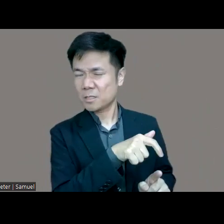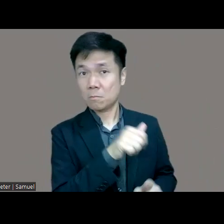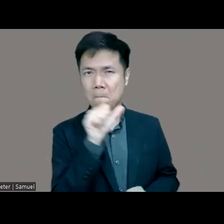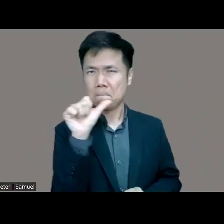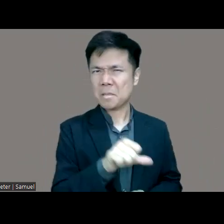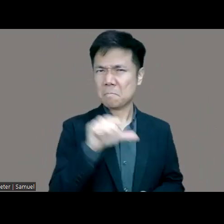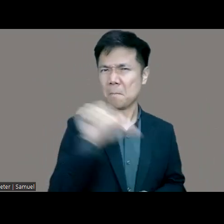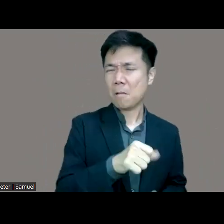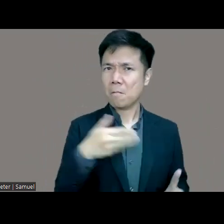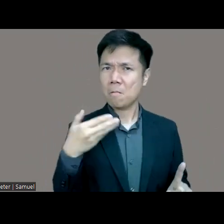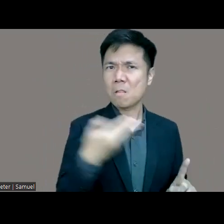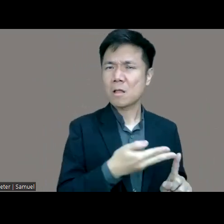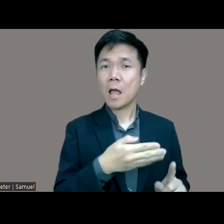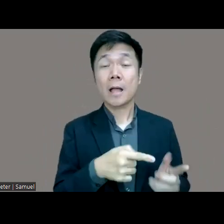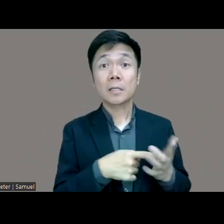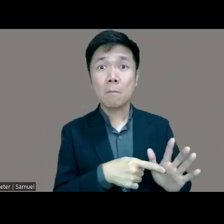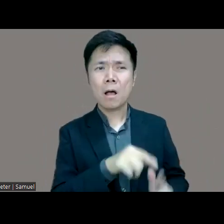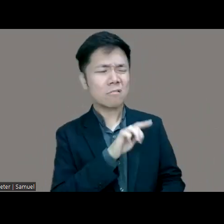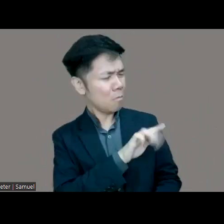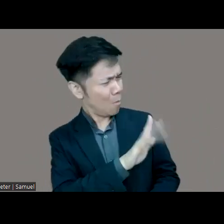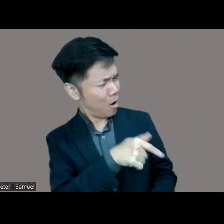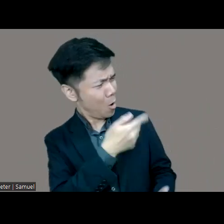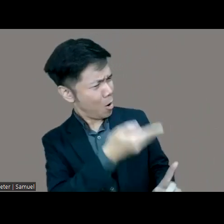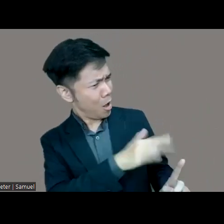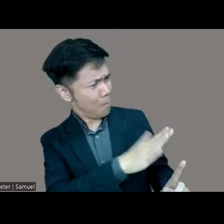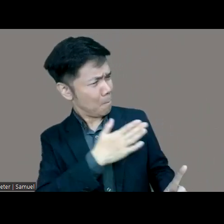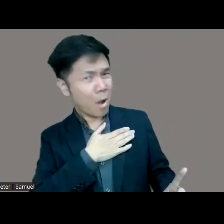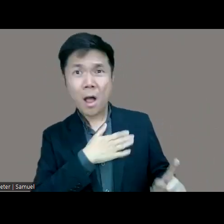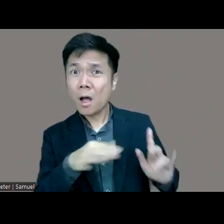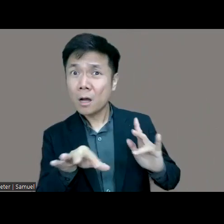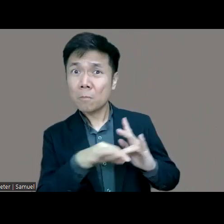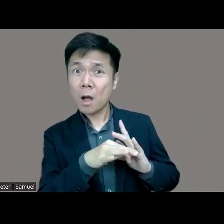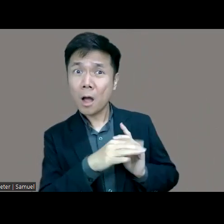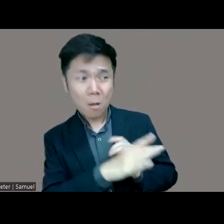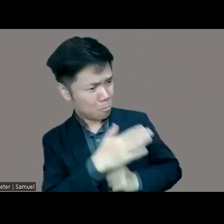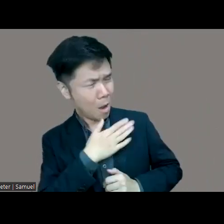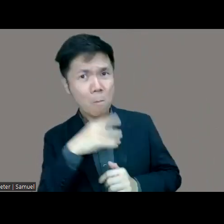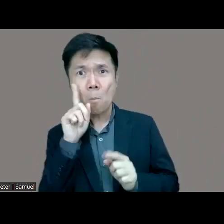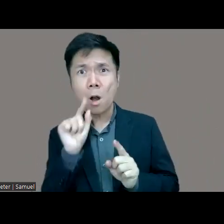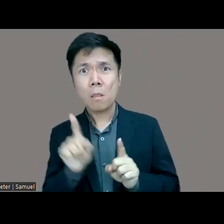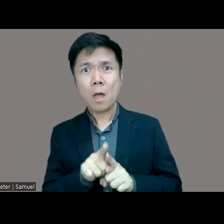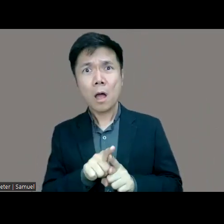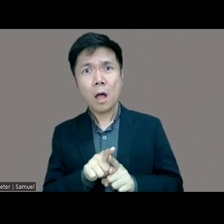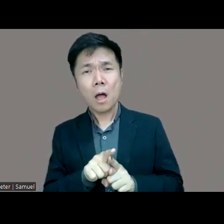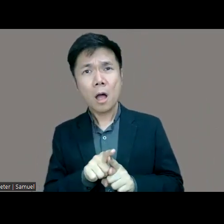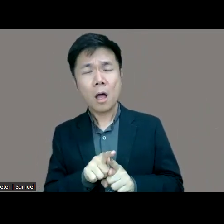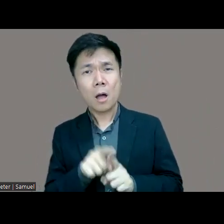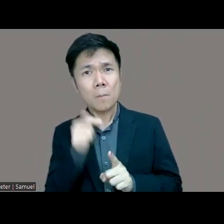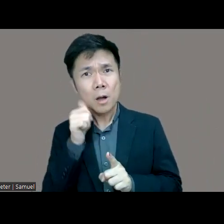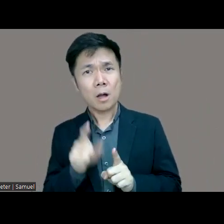Alors, quelqu'un peut dire que oui, en effet, c'est mon mari, mon frère, oui, je le connais,